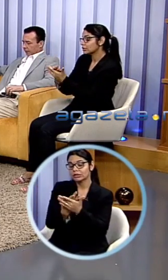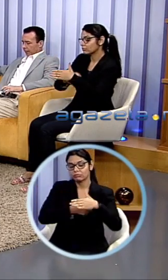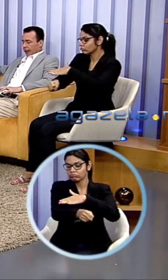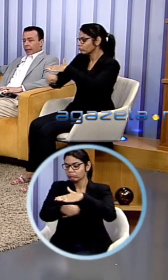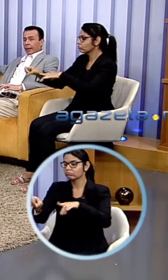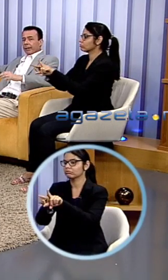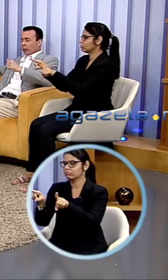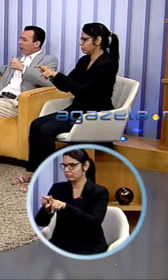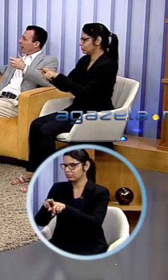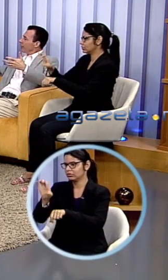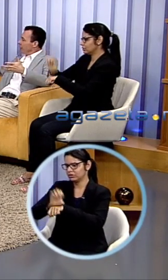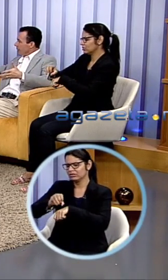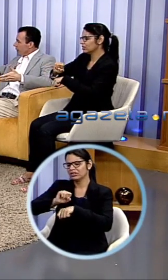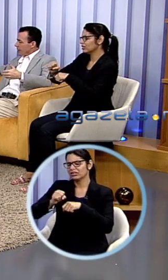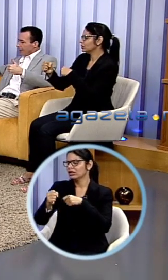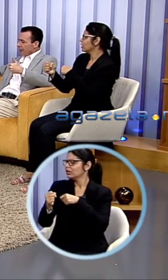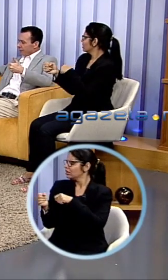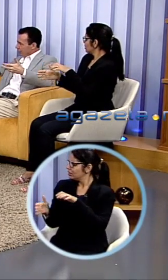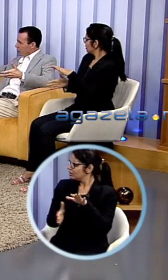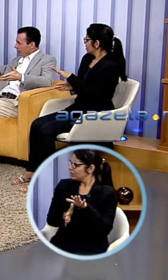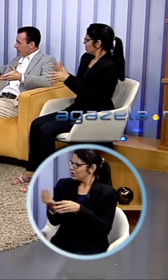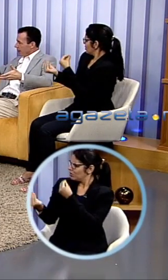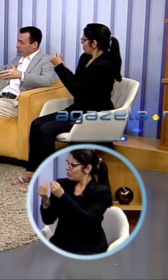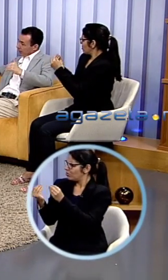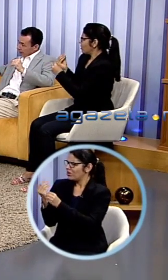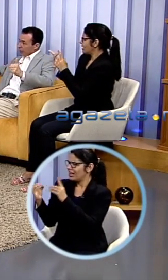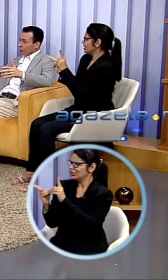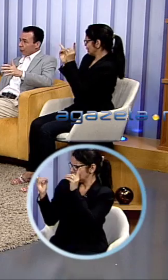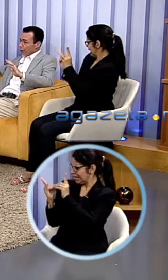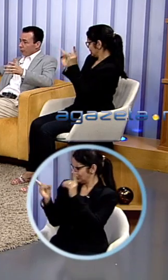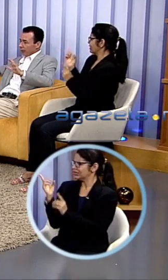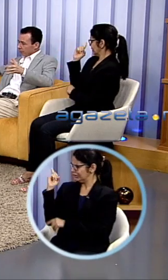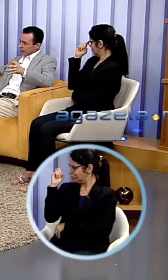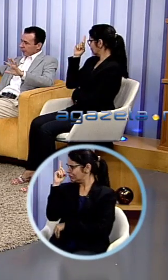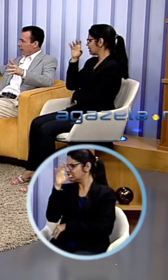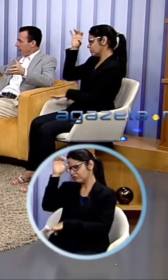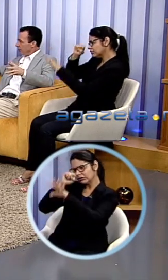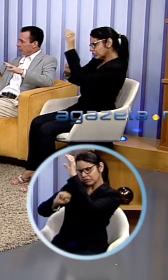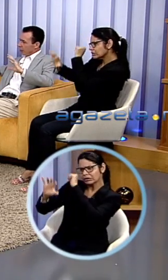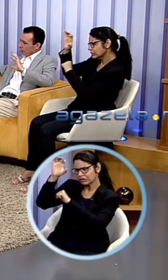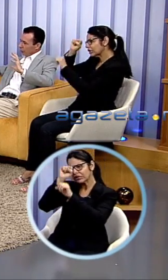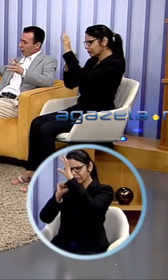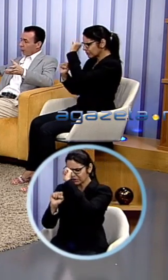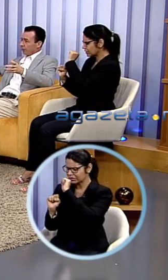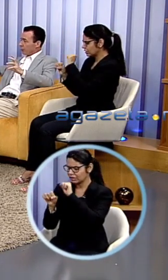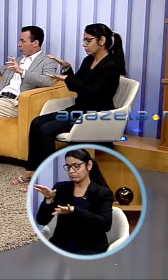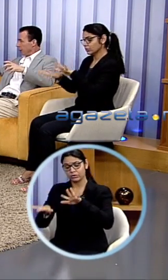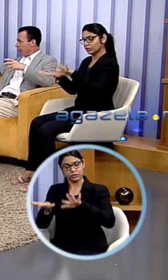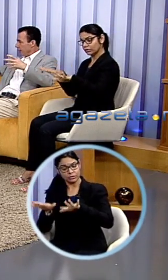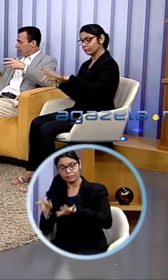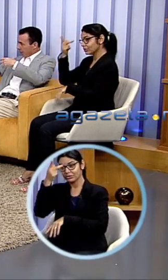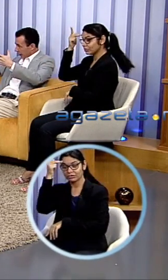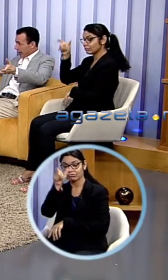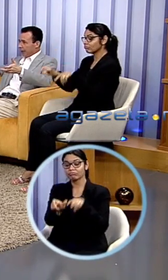pública de ensino como é que é a didática é é difícil aprender porque aprender um idioma dependendo do grau da pessoa